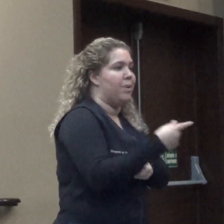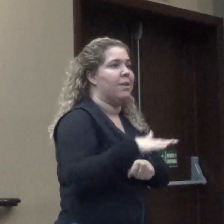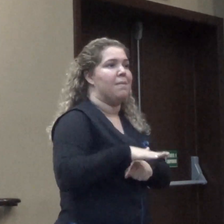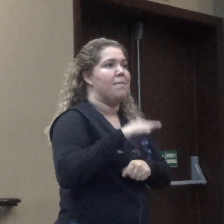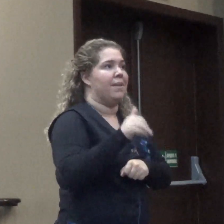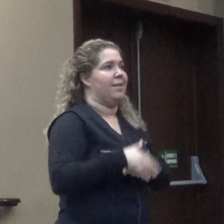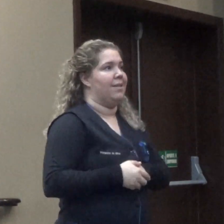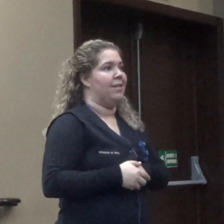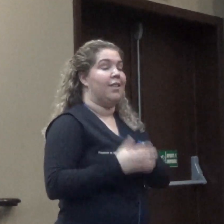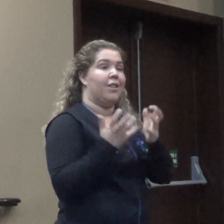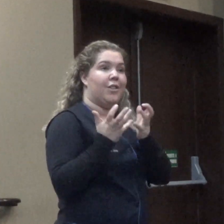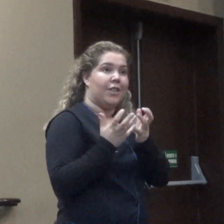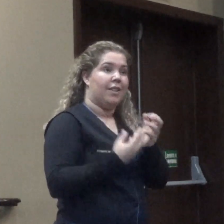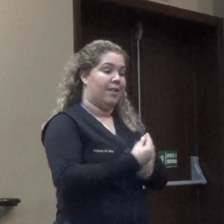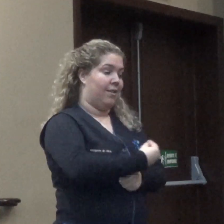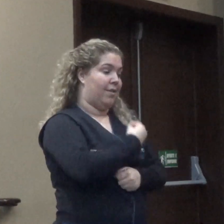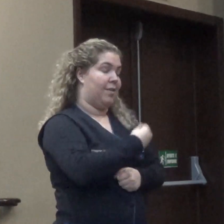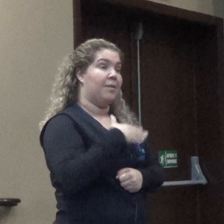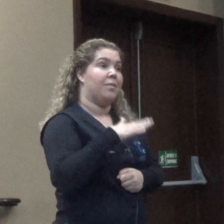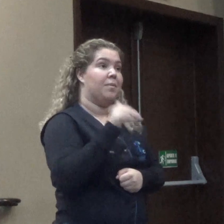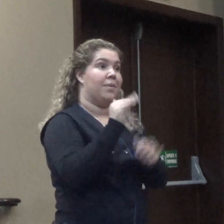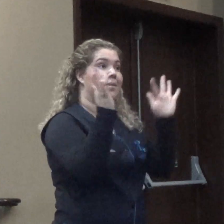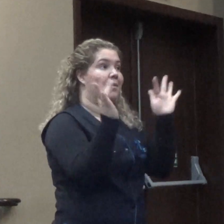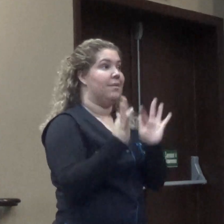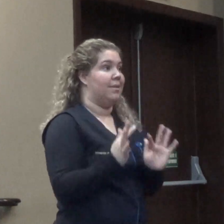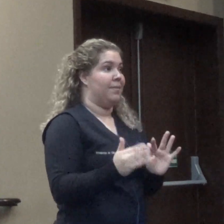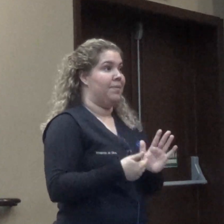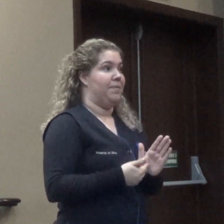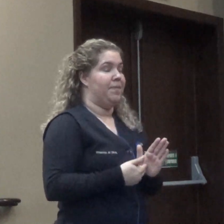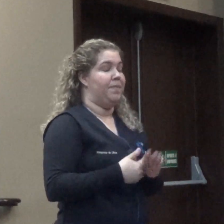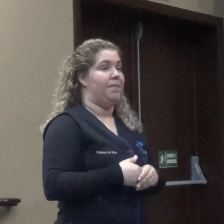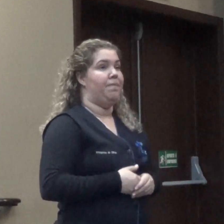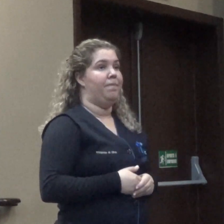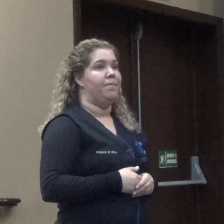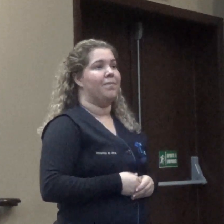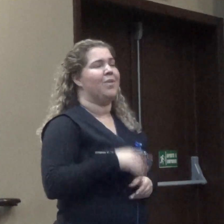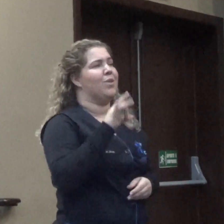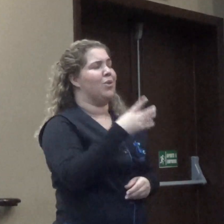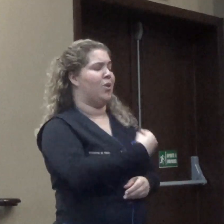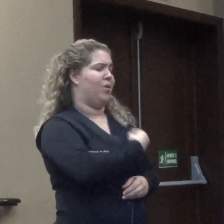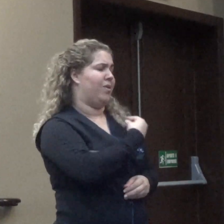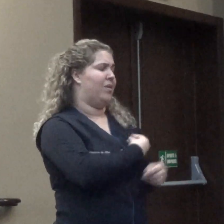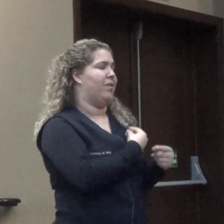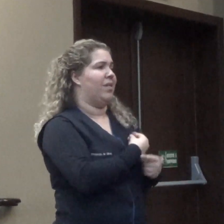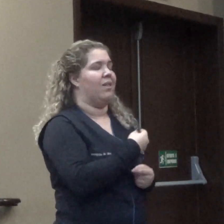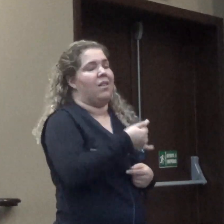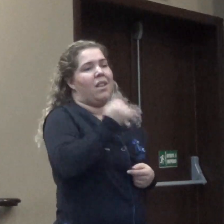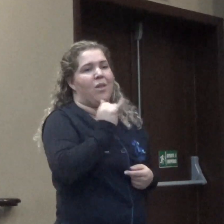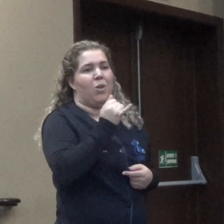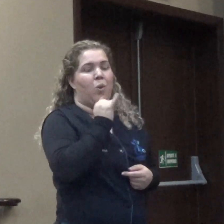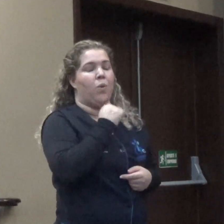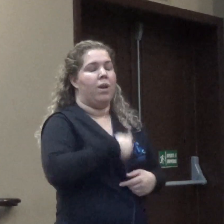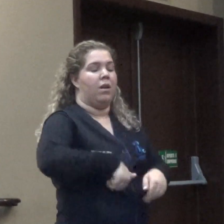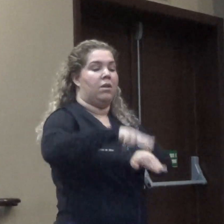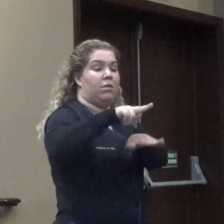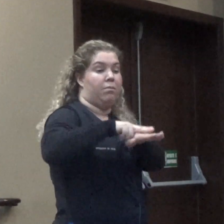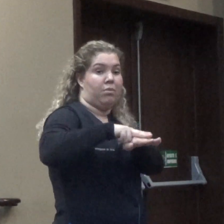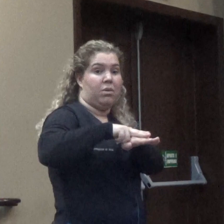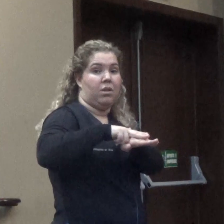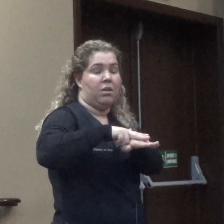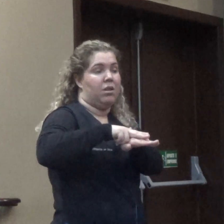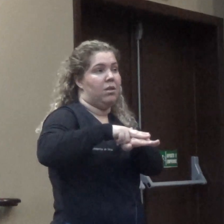viver mais felizes. E não simplesmente viver mais em cima de uma cama ou